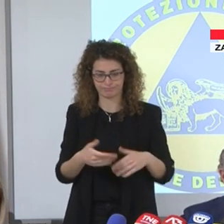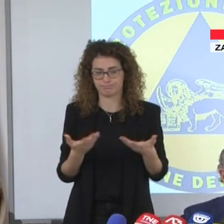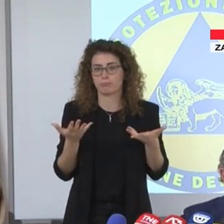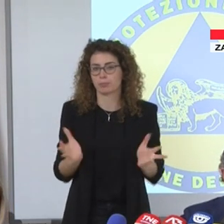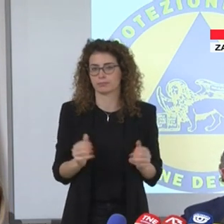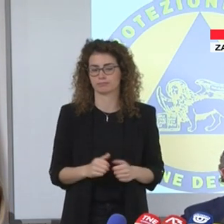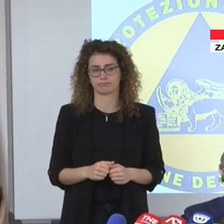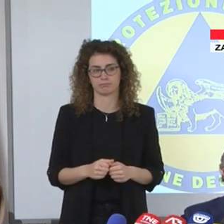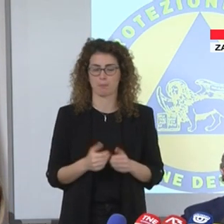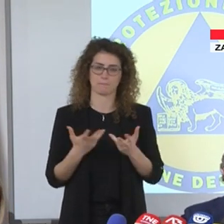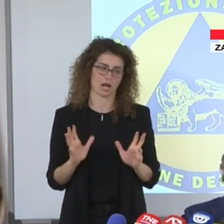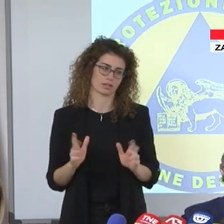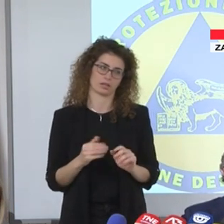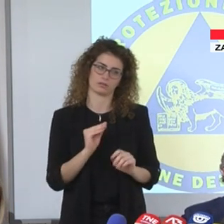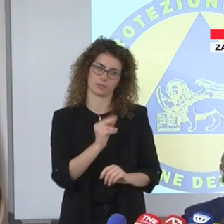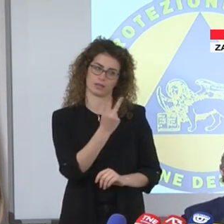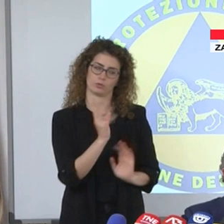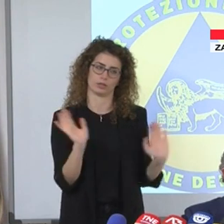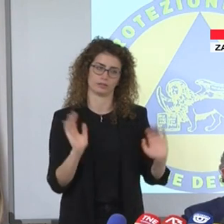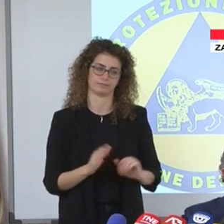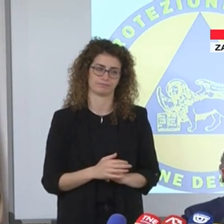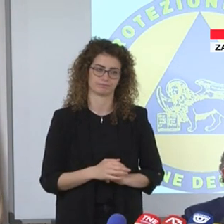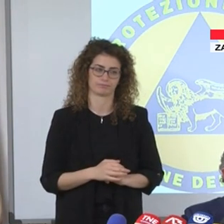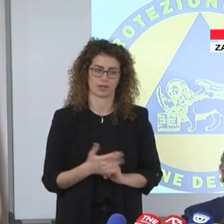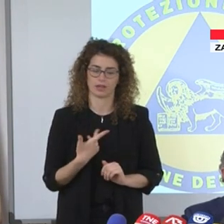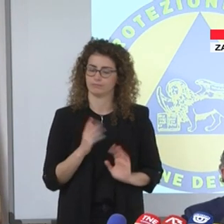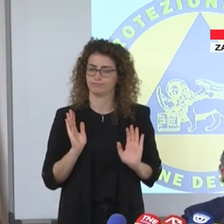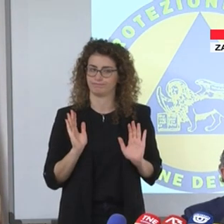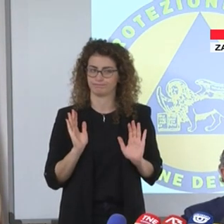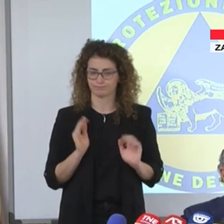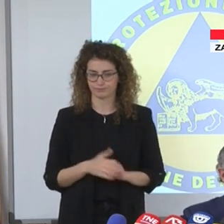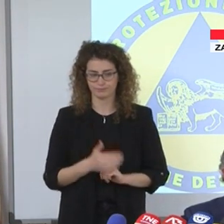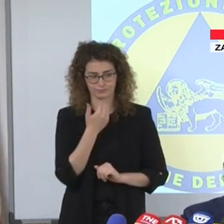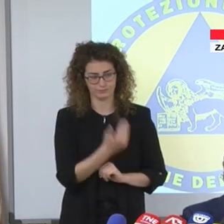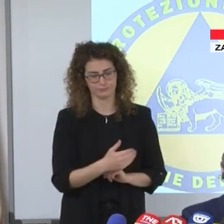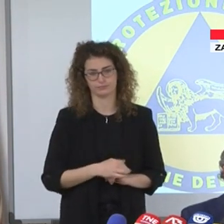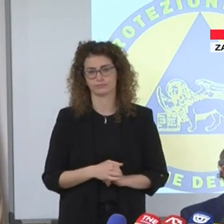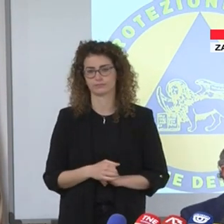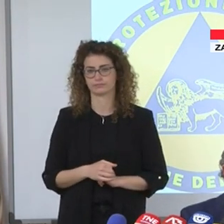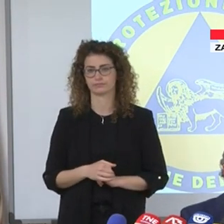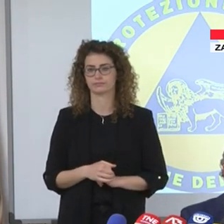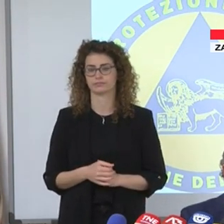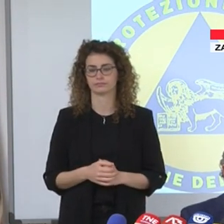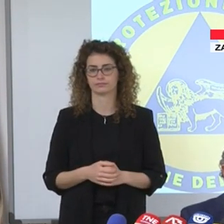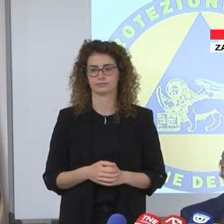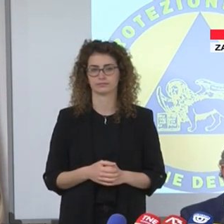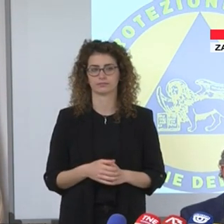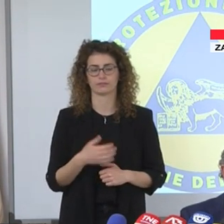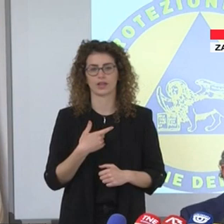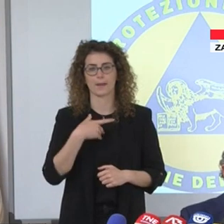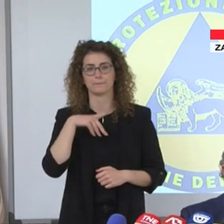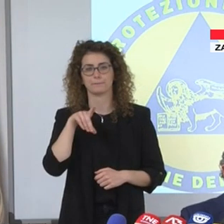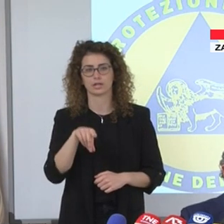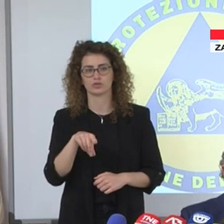Boh, basta oggi, no? Due ne hai fatte. Mi fermo qui. Grazie. Allora, avevamo